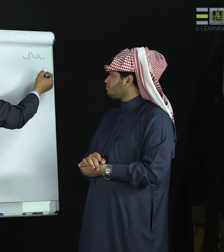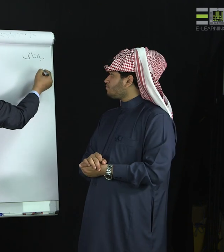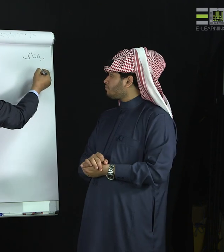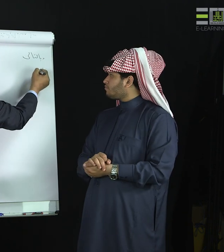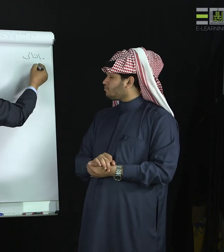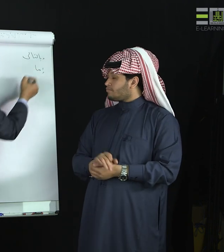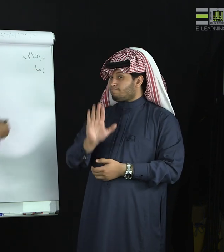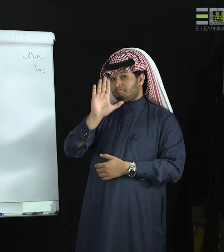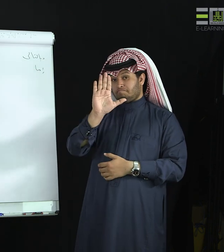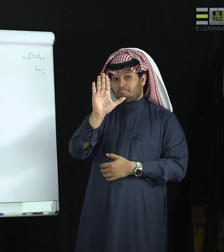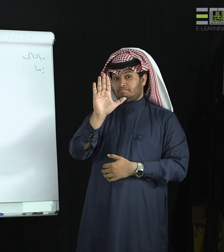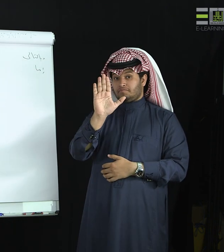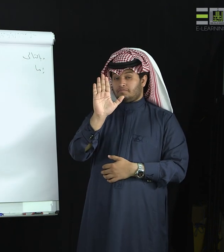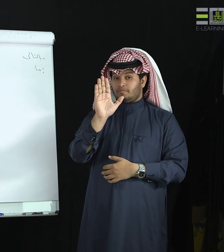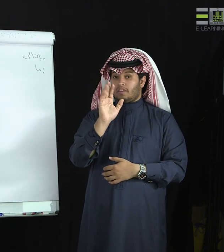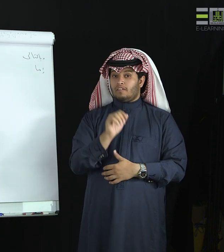إما